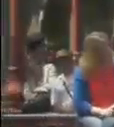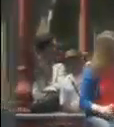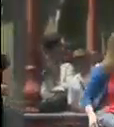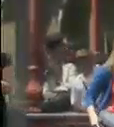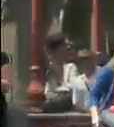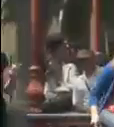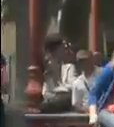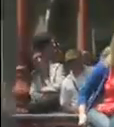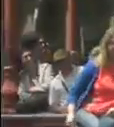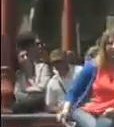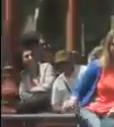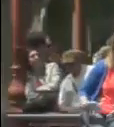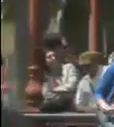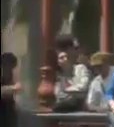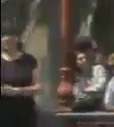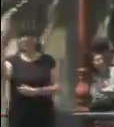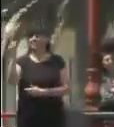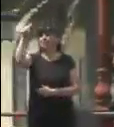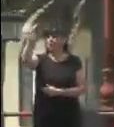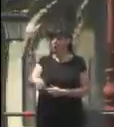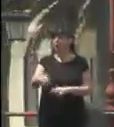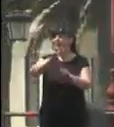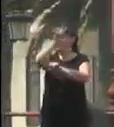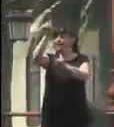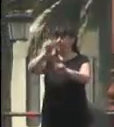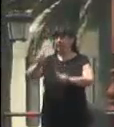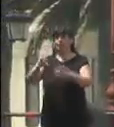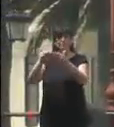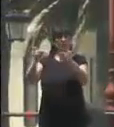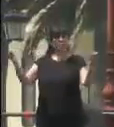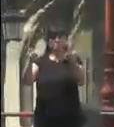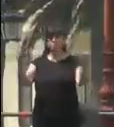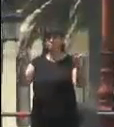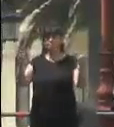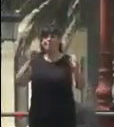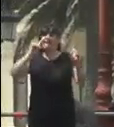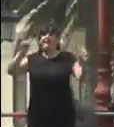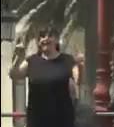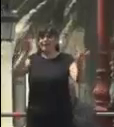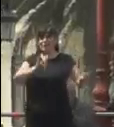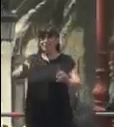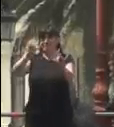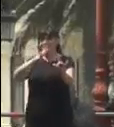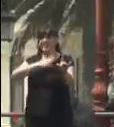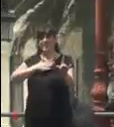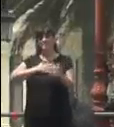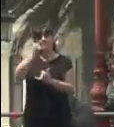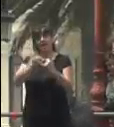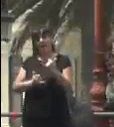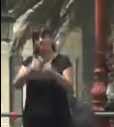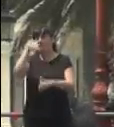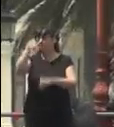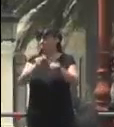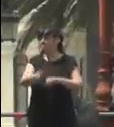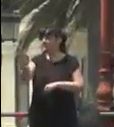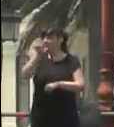noticia. Hoy es la primera encuesta que se ha publicado en mi tierra que nos da en intención de